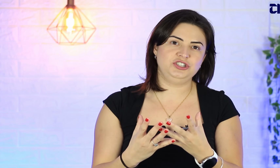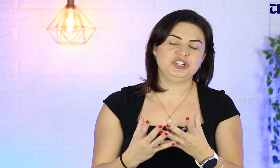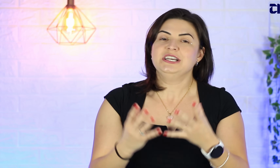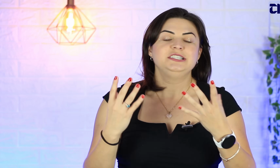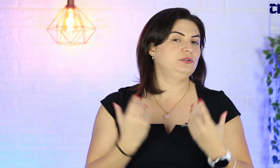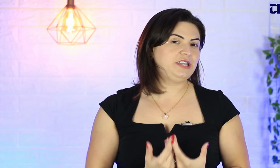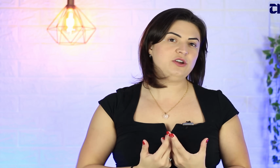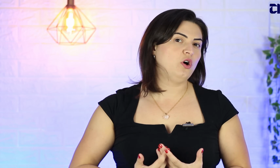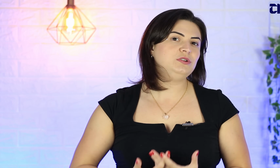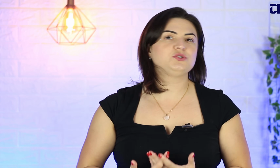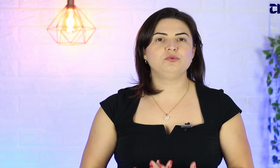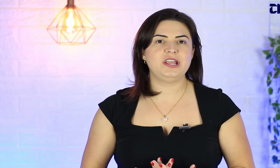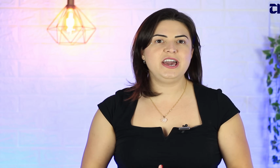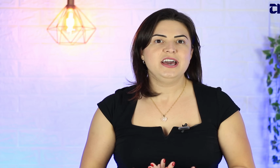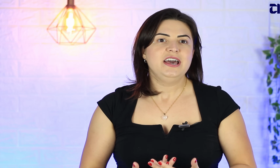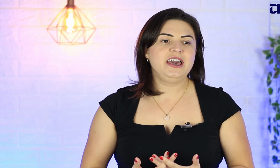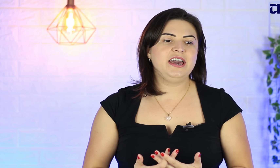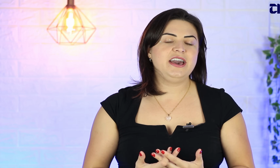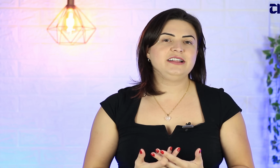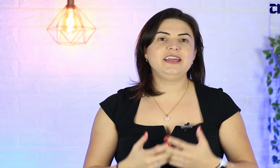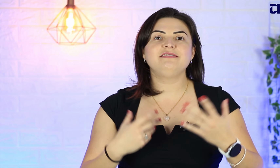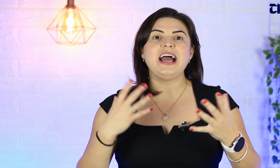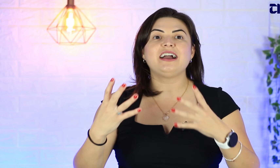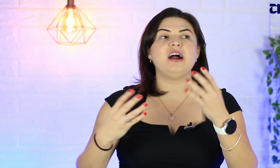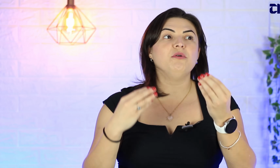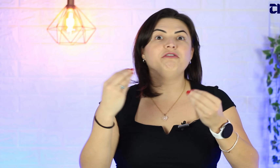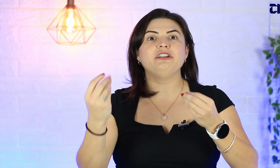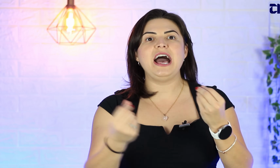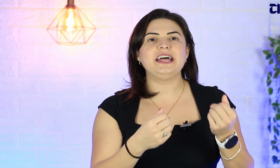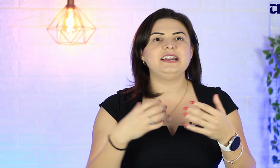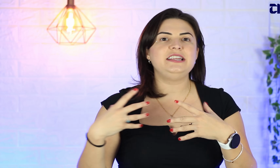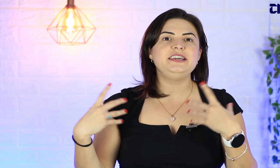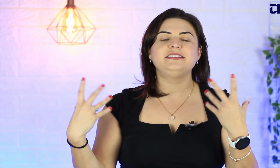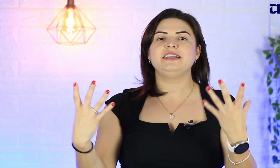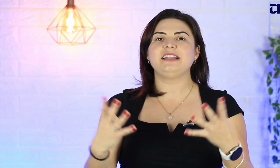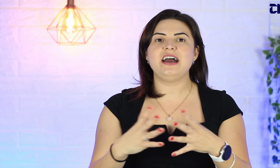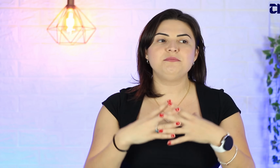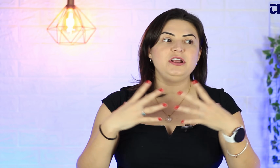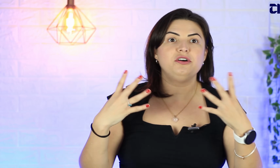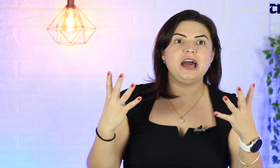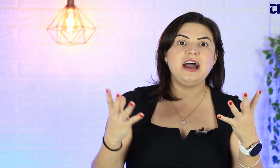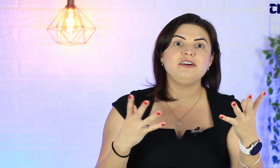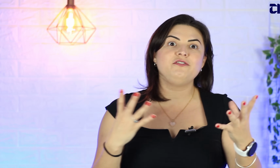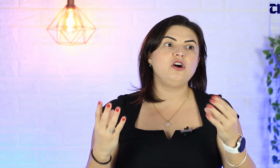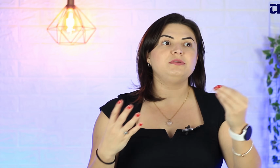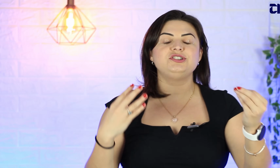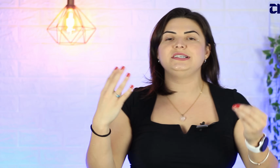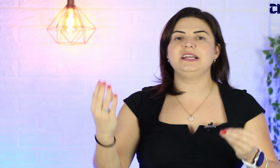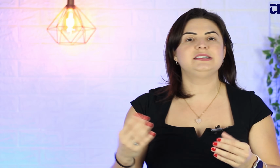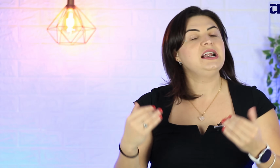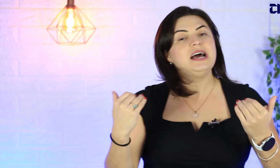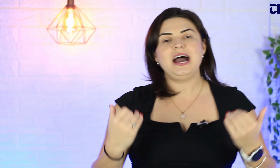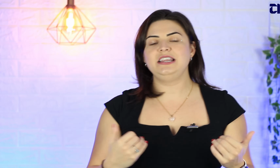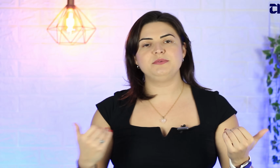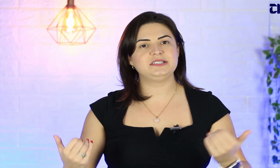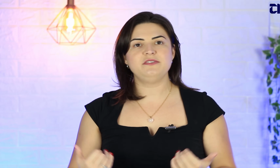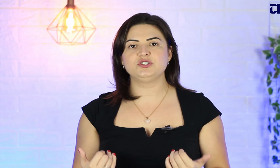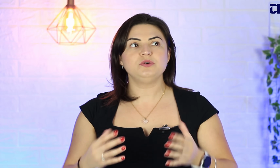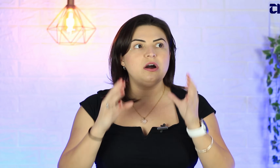gente. Não tem como esconder, tentar camuflar ali, tentar melhorar a forma de sinalizar. A Libras é visual,